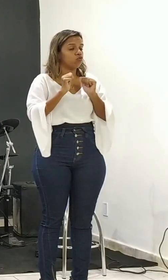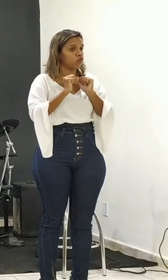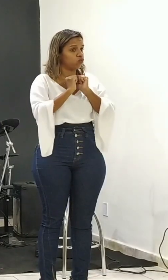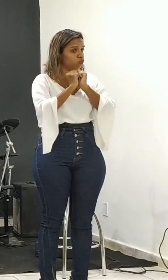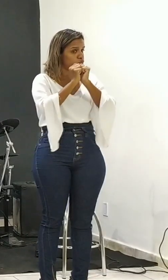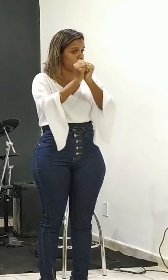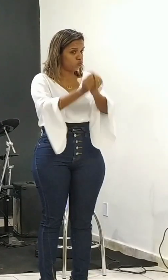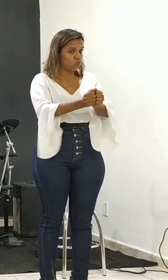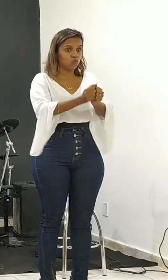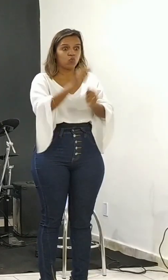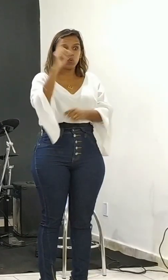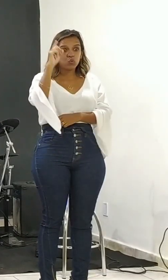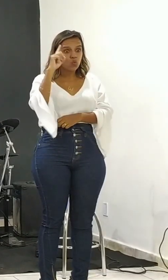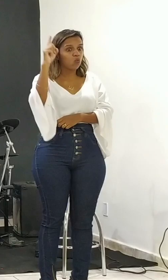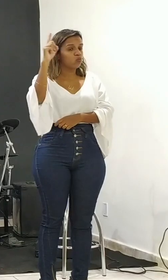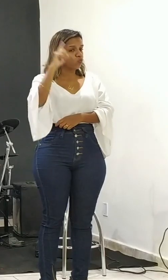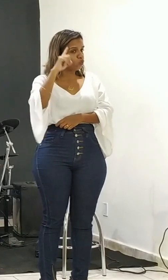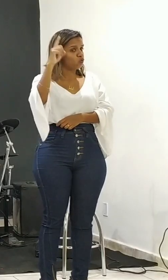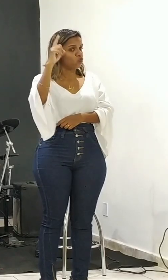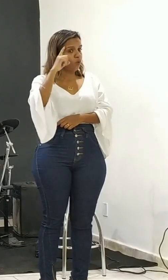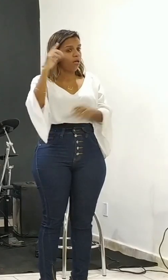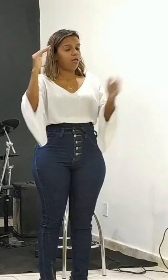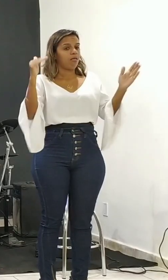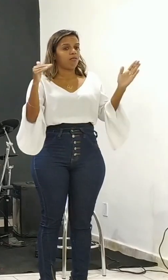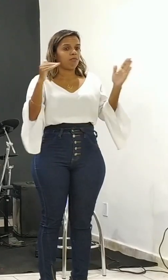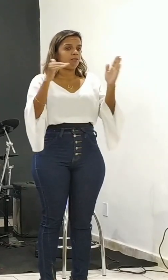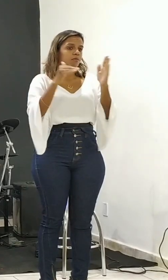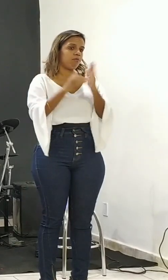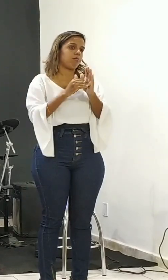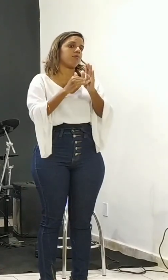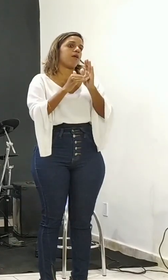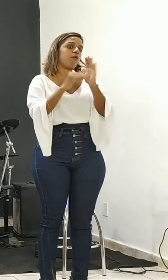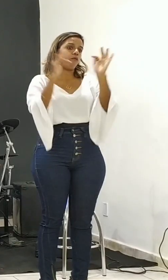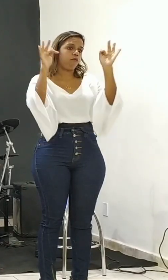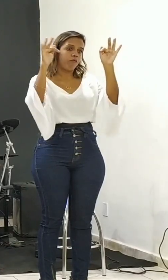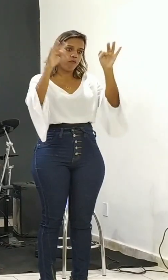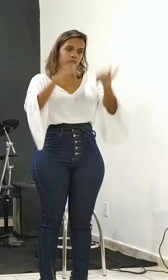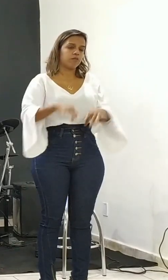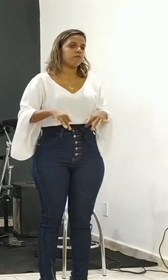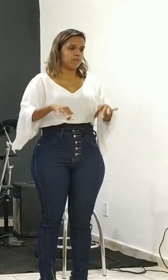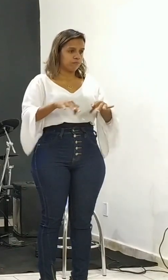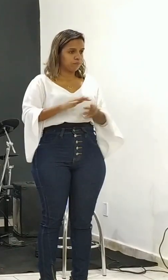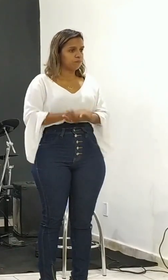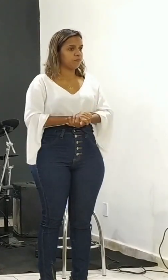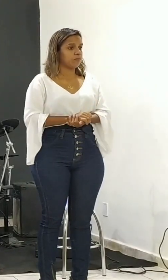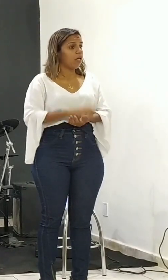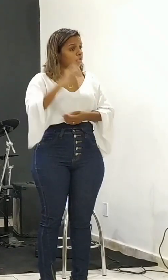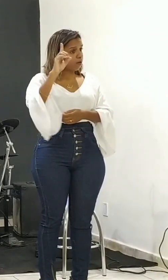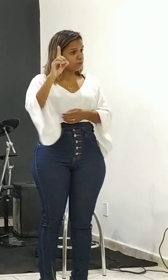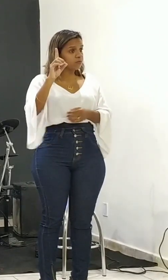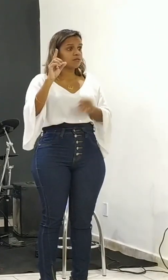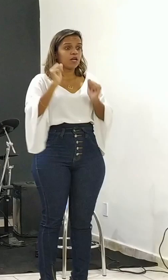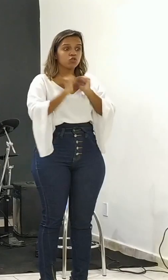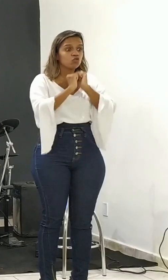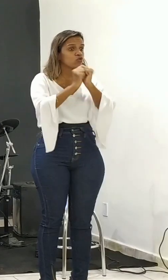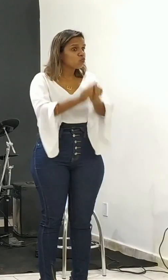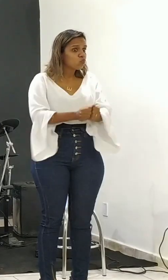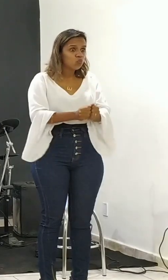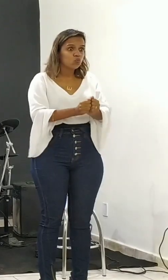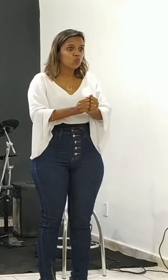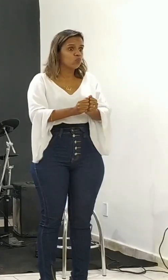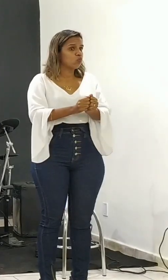convosco todos os dias até a consumação dos séculos. Deus está comigo quantos